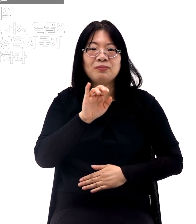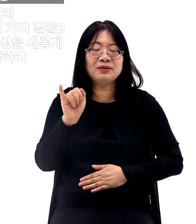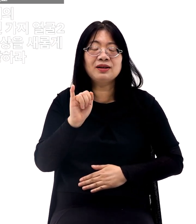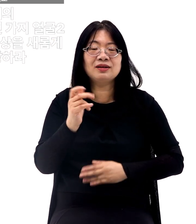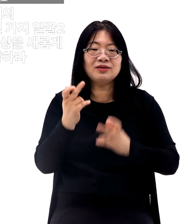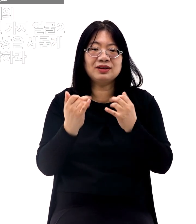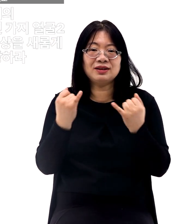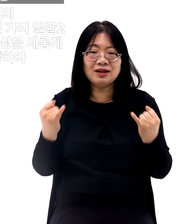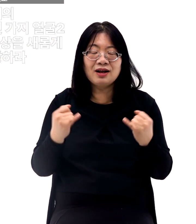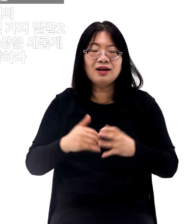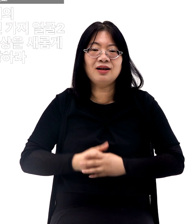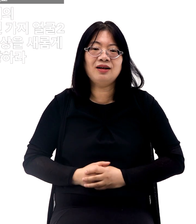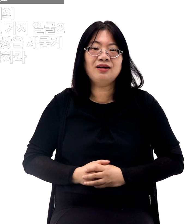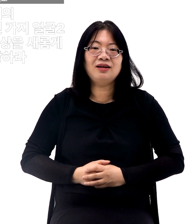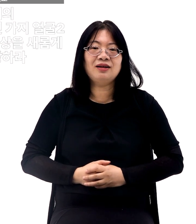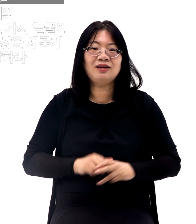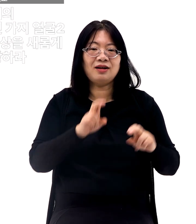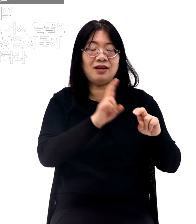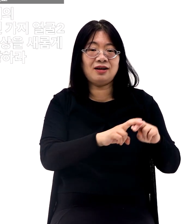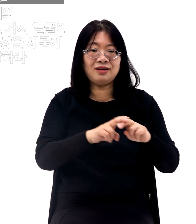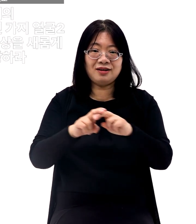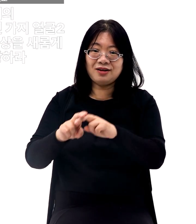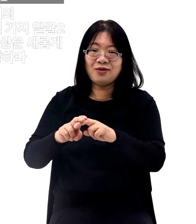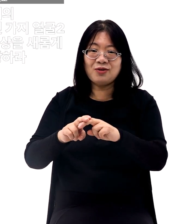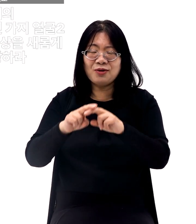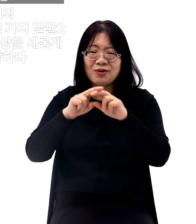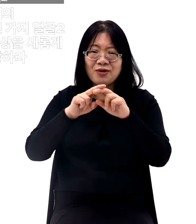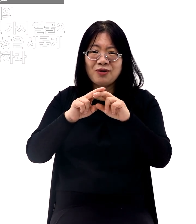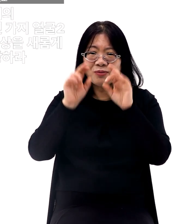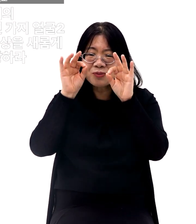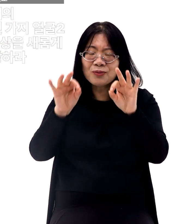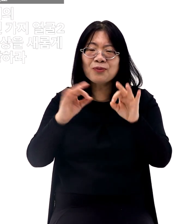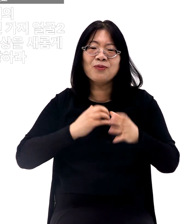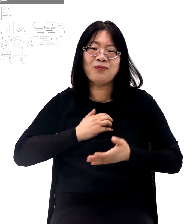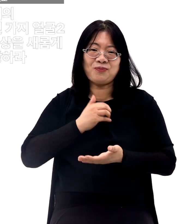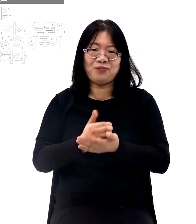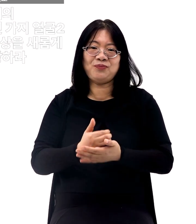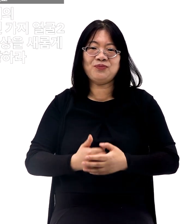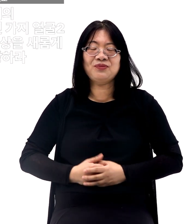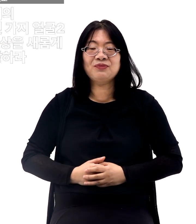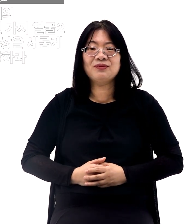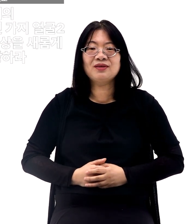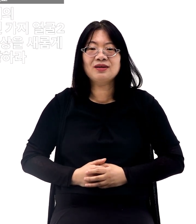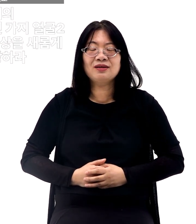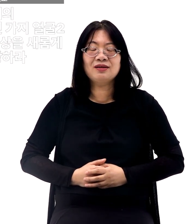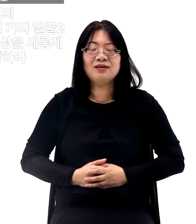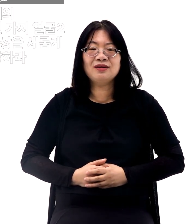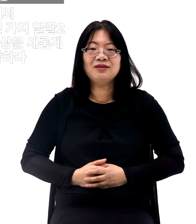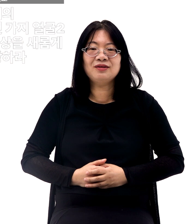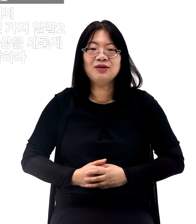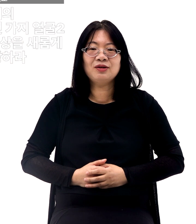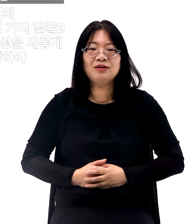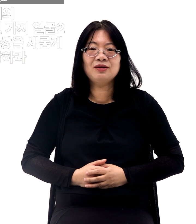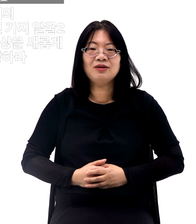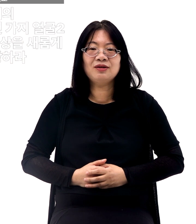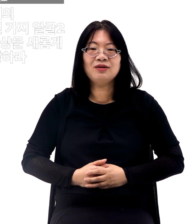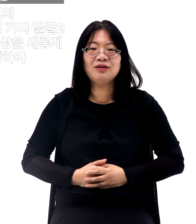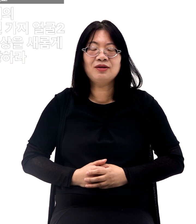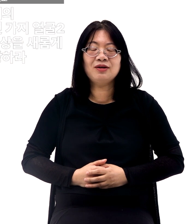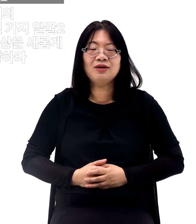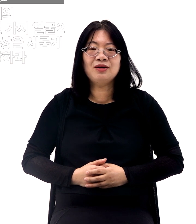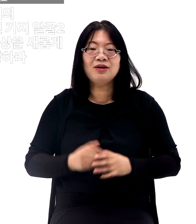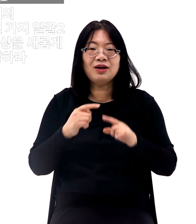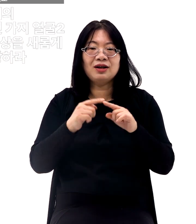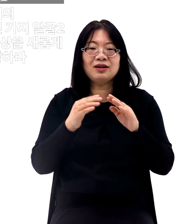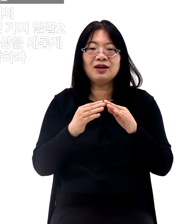형제자매들 이렇게 앉아있는 거 보기만 해도 감동이에요. 많이들 저분들 무슨 교회에서